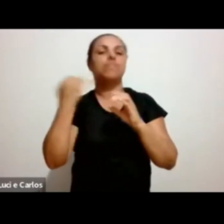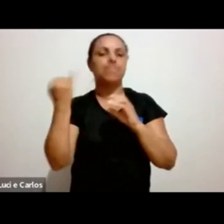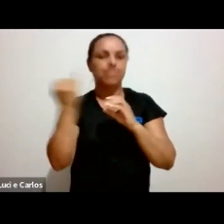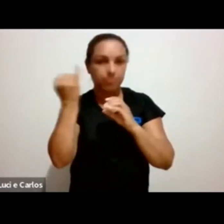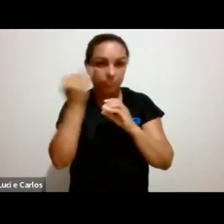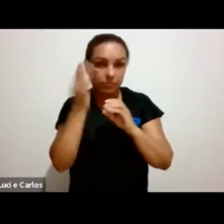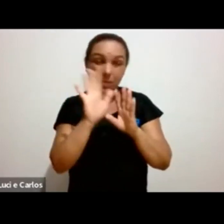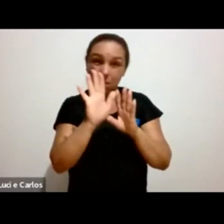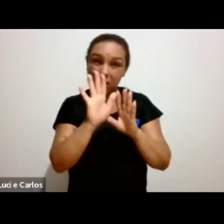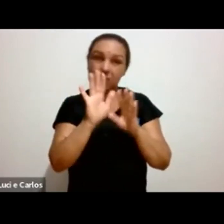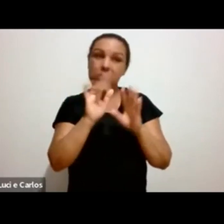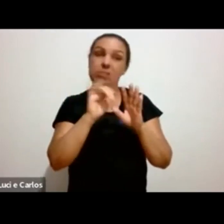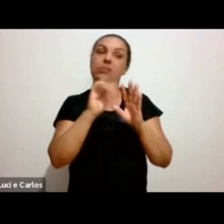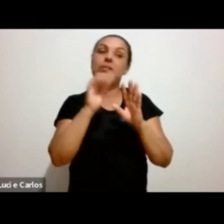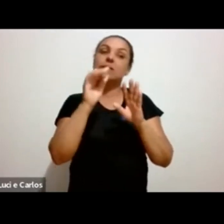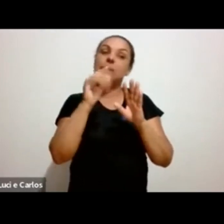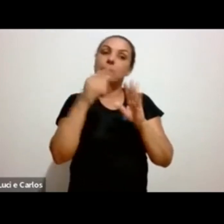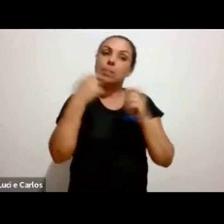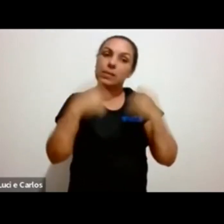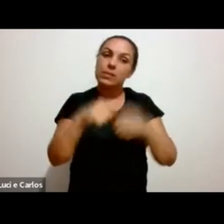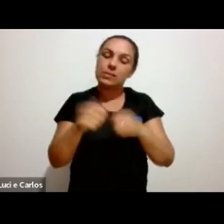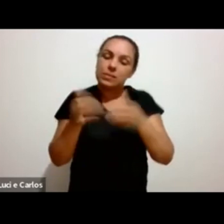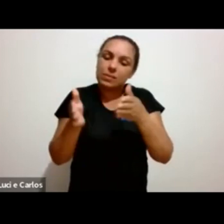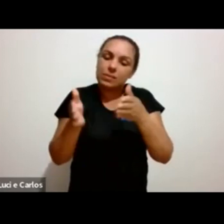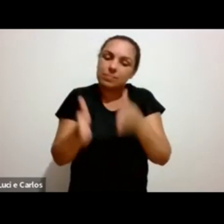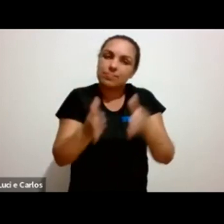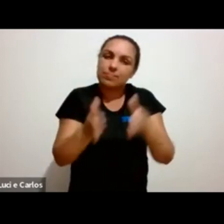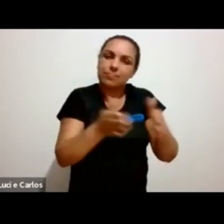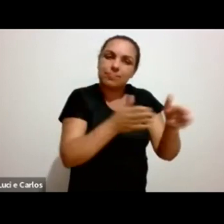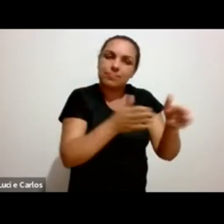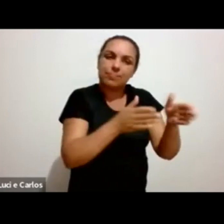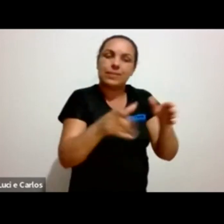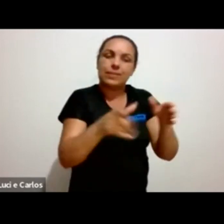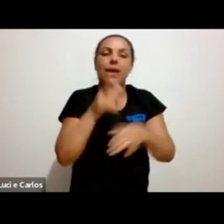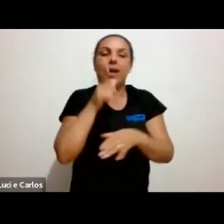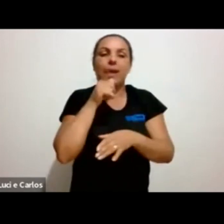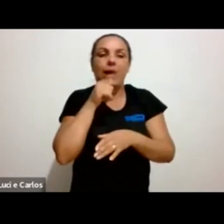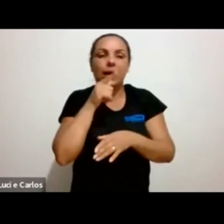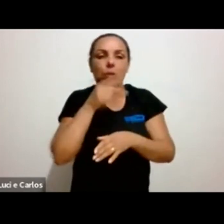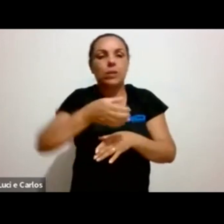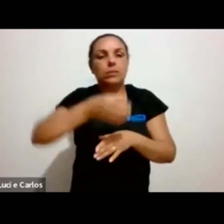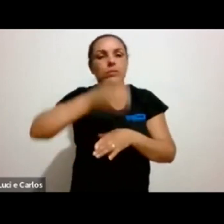nada se não fosse acompanhado de uma plena hidratação celular.